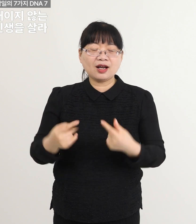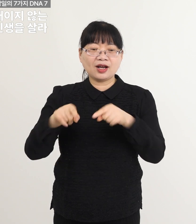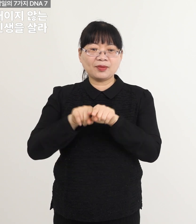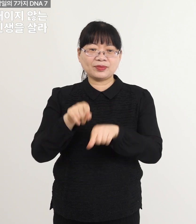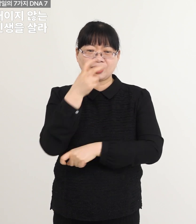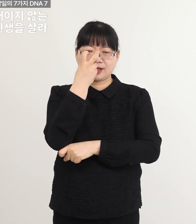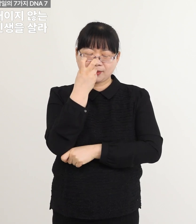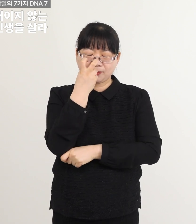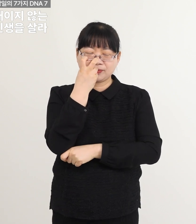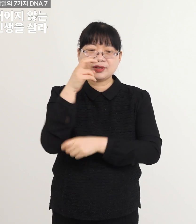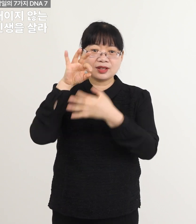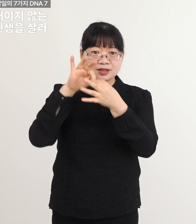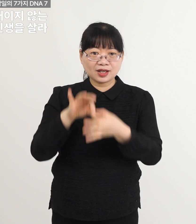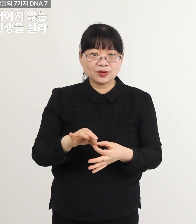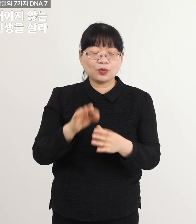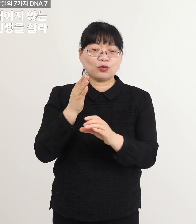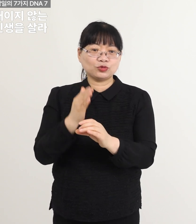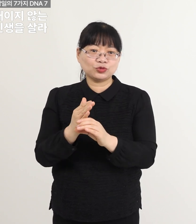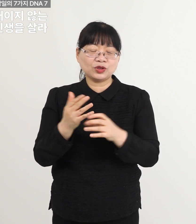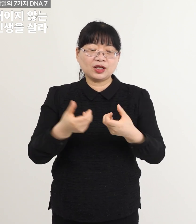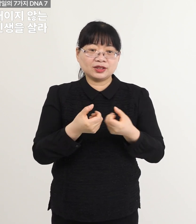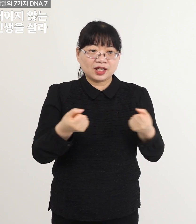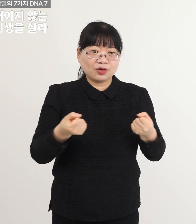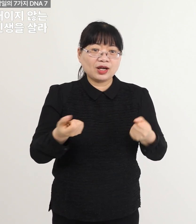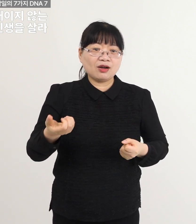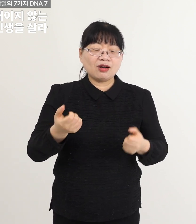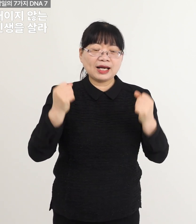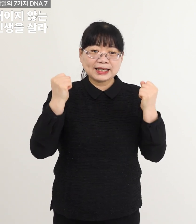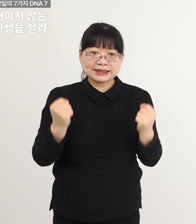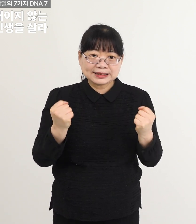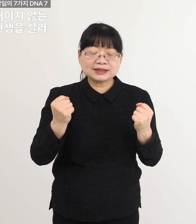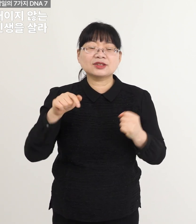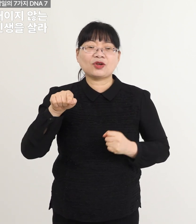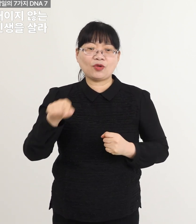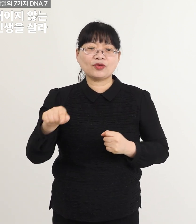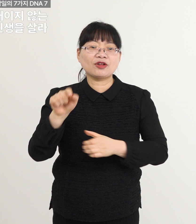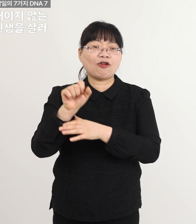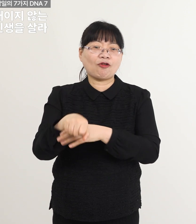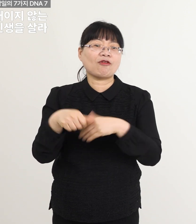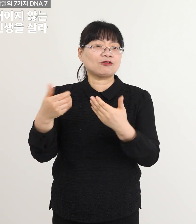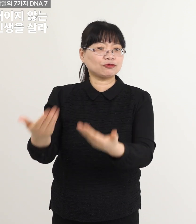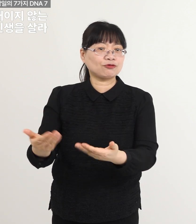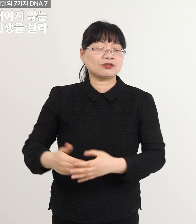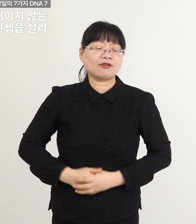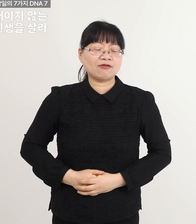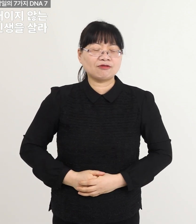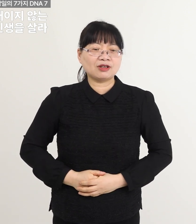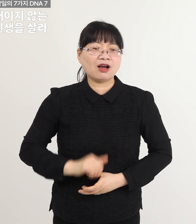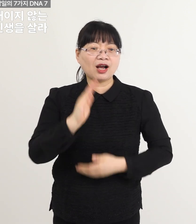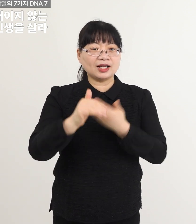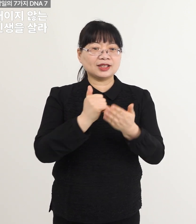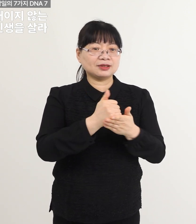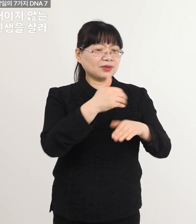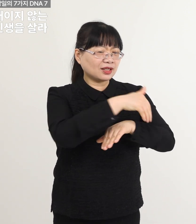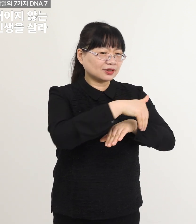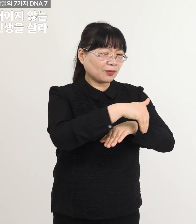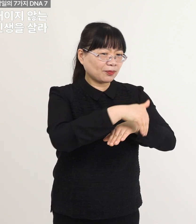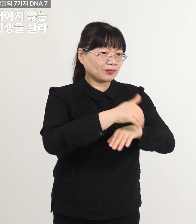감시하에 계속 있죠. 따로 있게 허락하더라. 근데 놀랍게도 하나님의 섭리